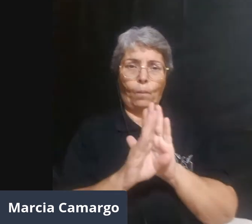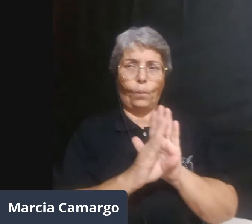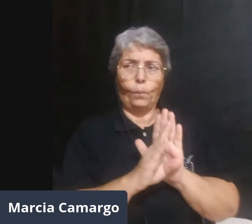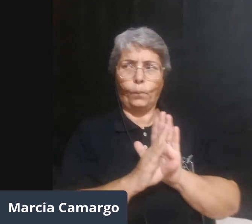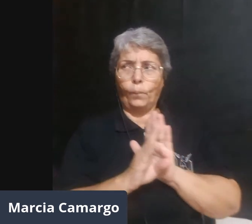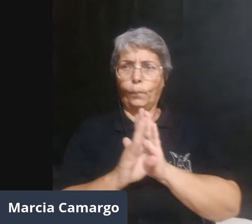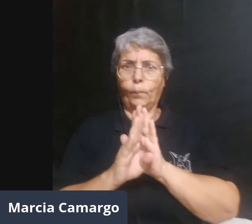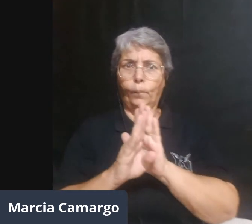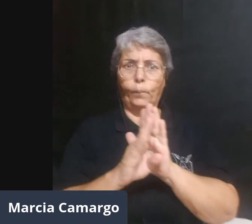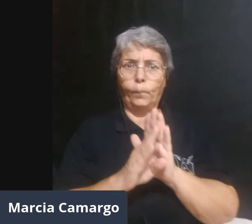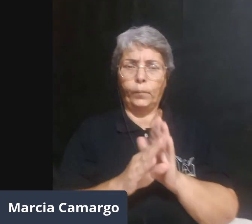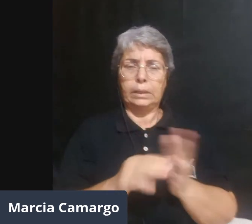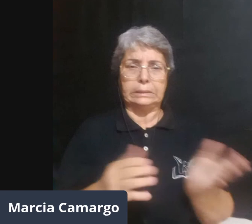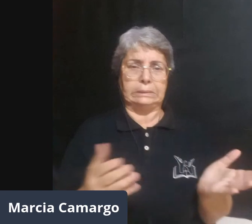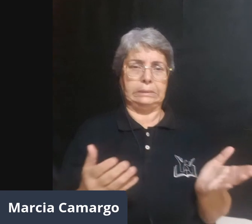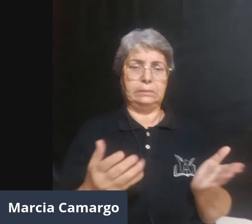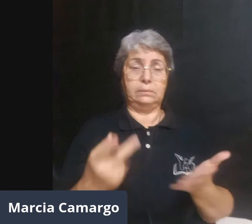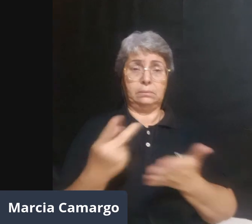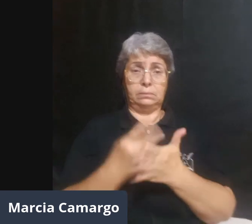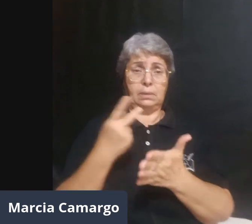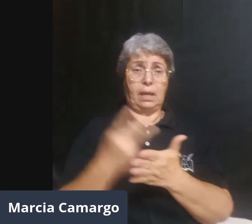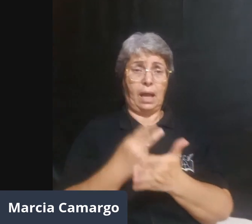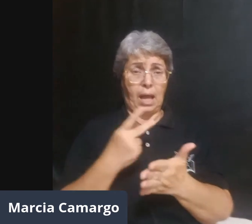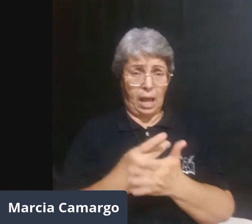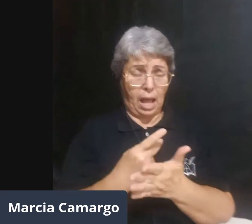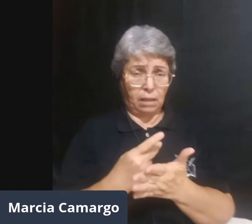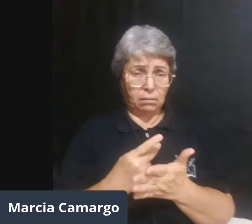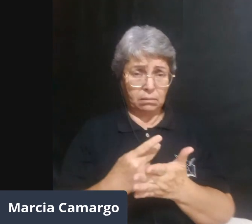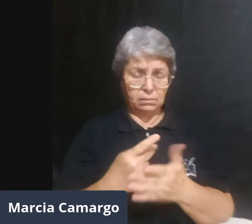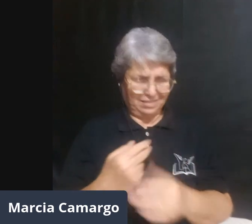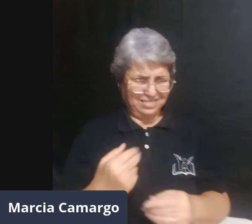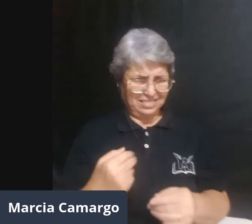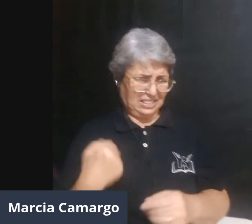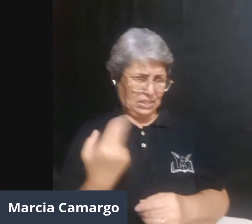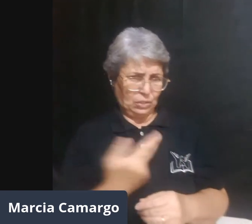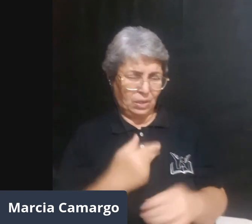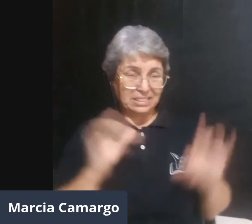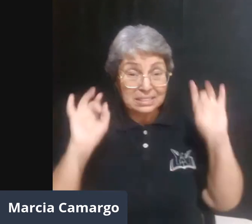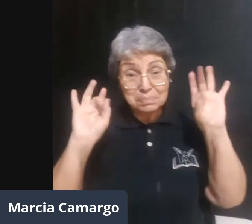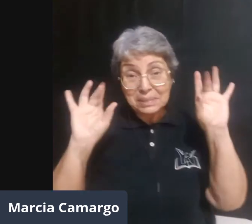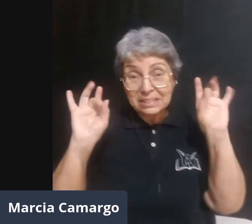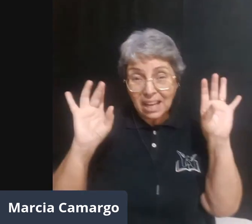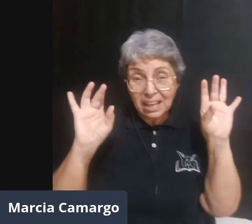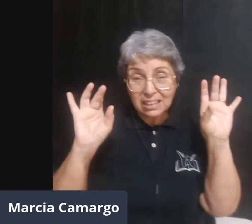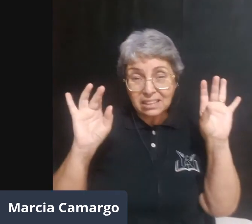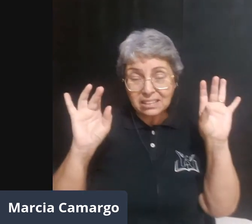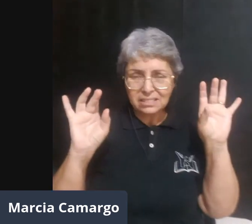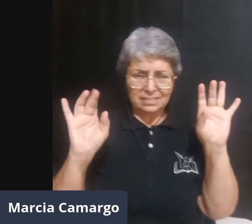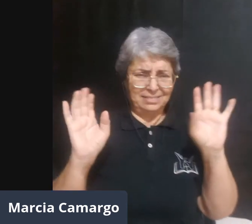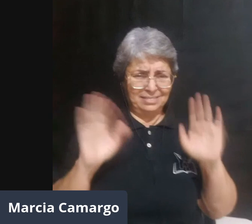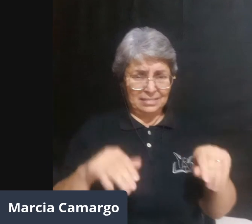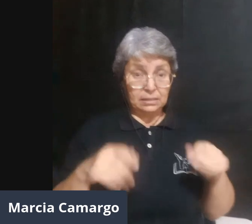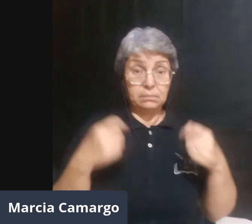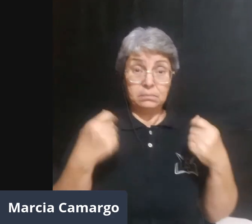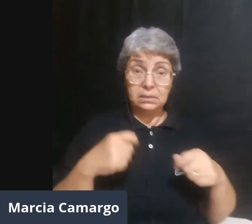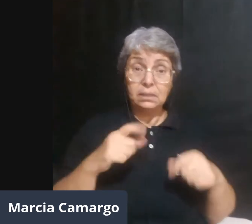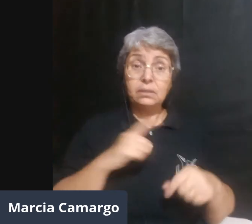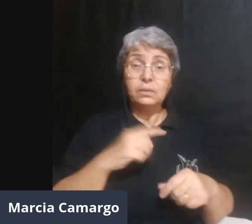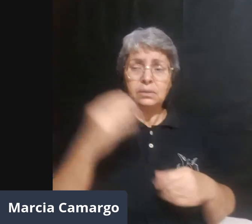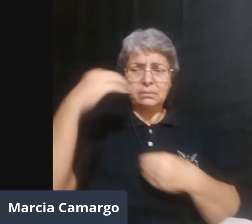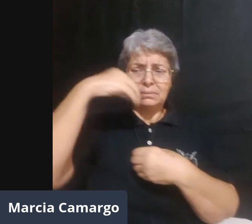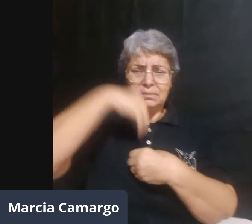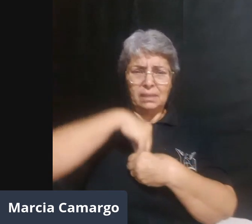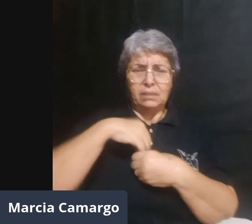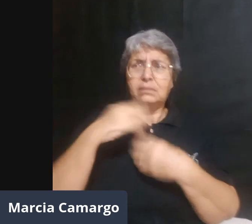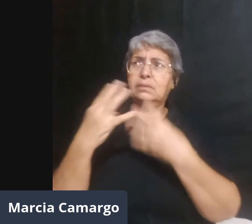erros. Será que nós somos assim tão especiais que não há nada que confessar? Deus nos diz por meio de João: